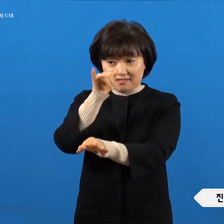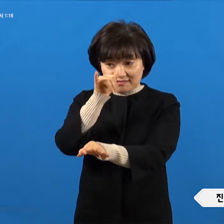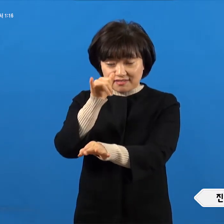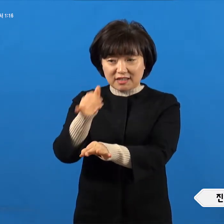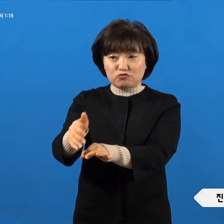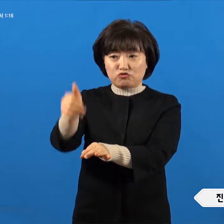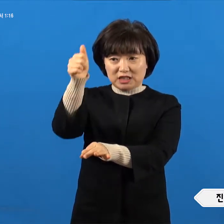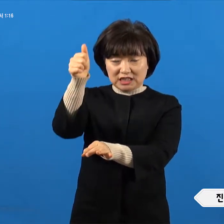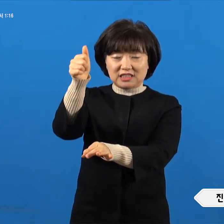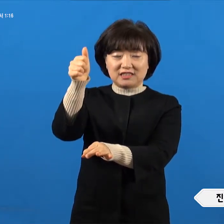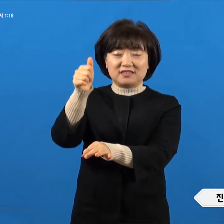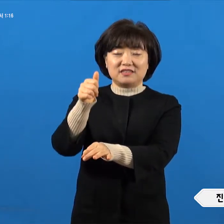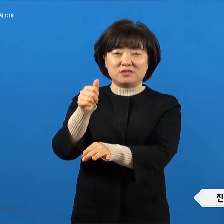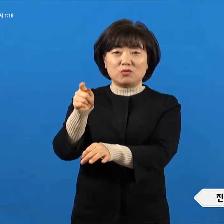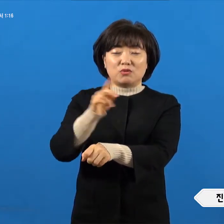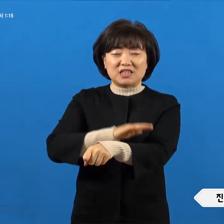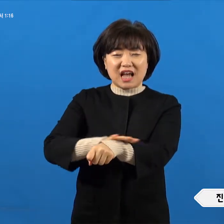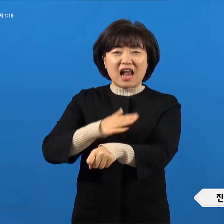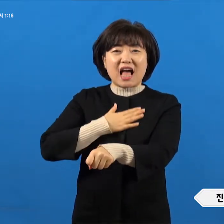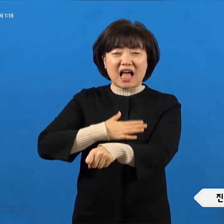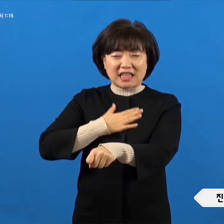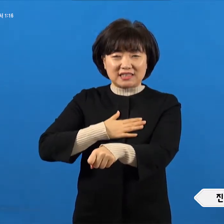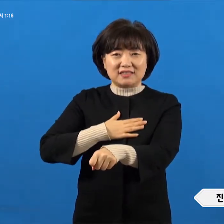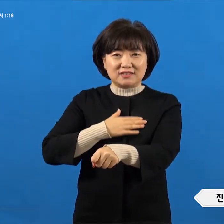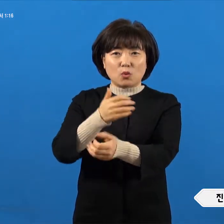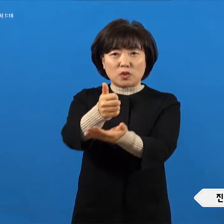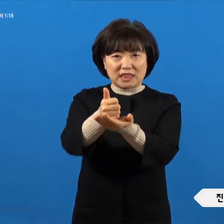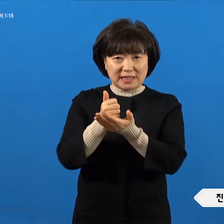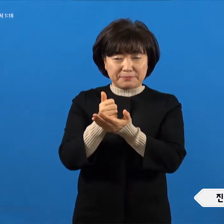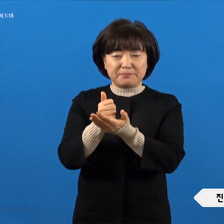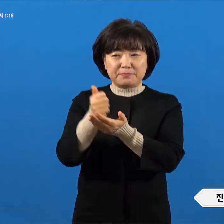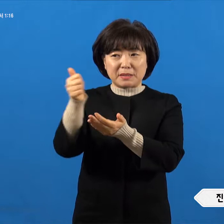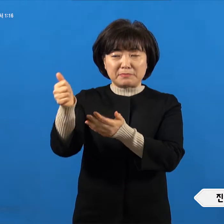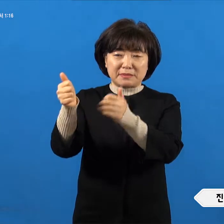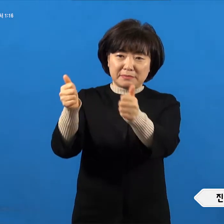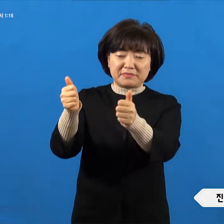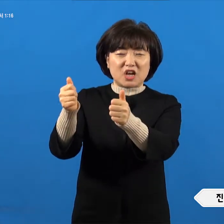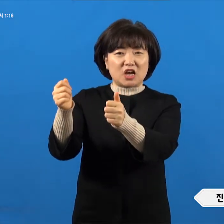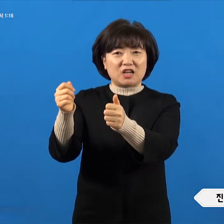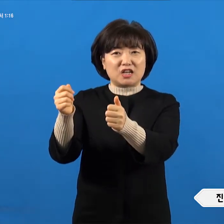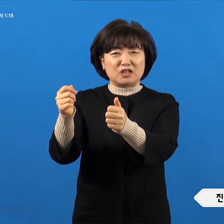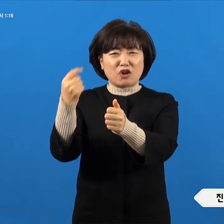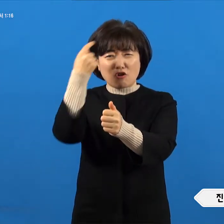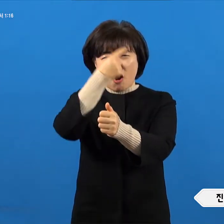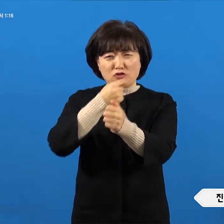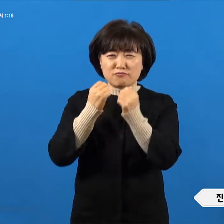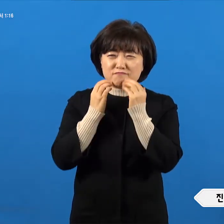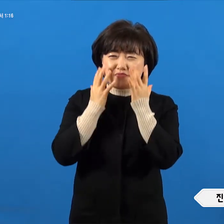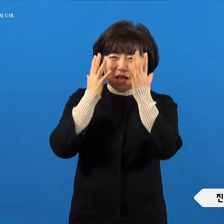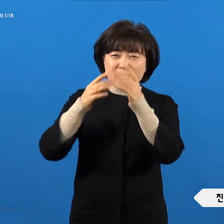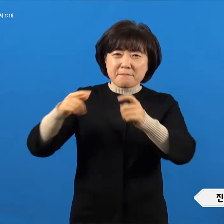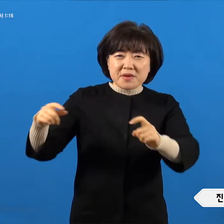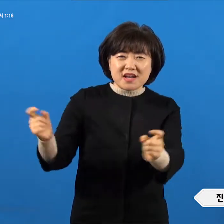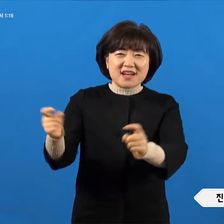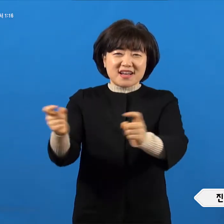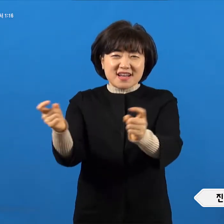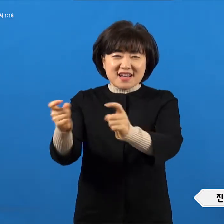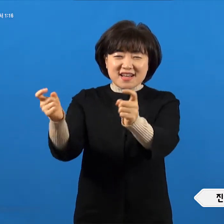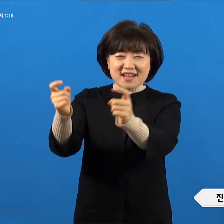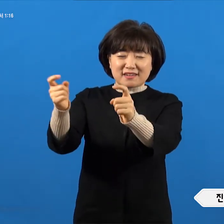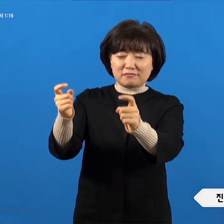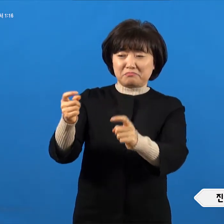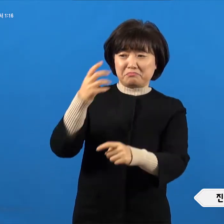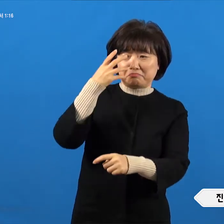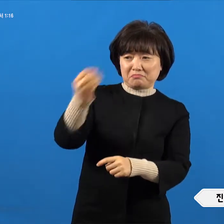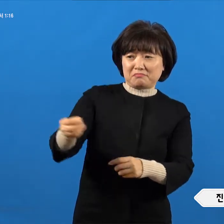주인과 또 잘 아는 남자 고객 한 분이 서로 얼굴을 붉히며 싸우고 있었다고 합니다. 싸우는